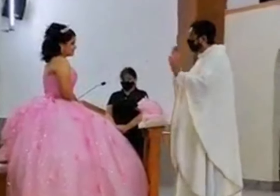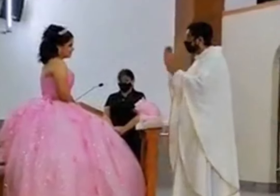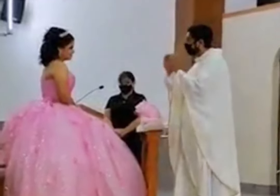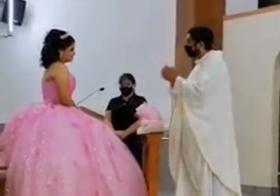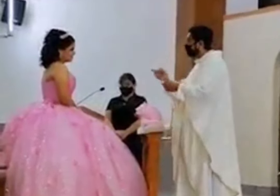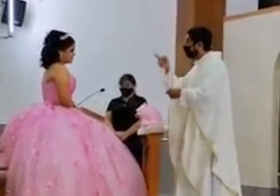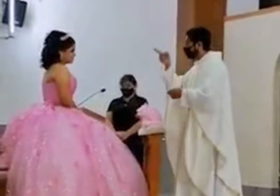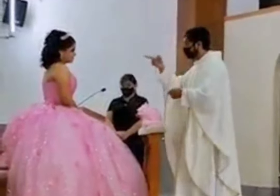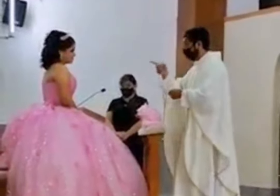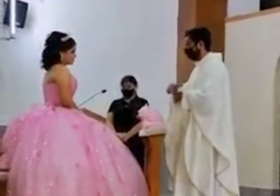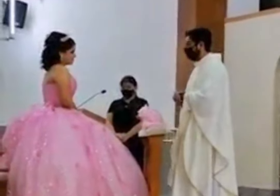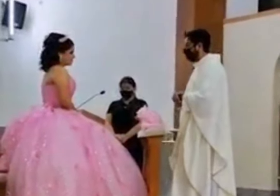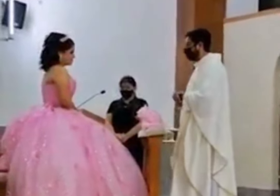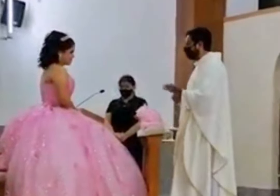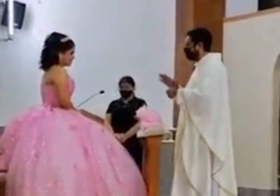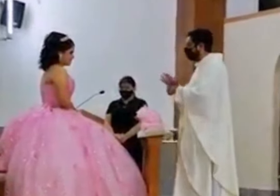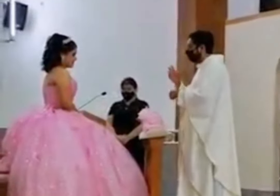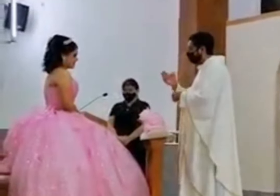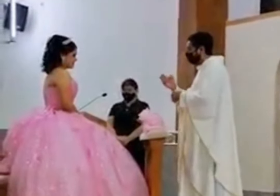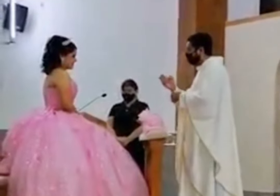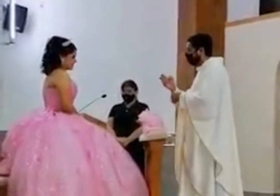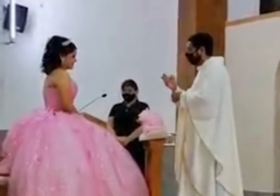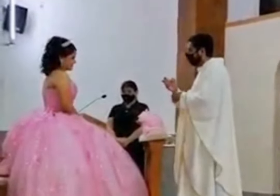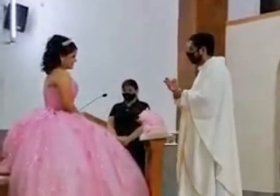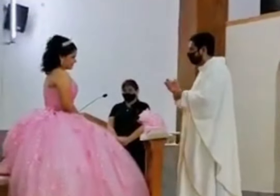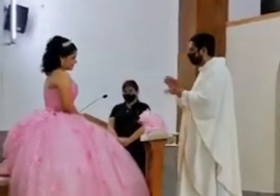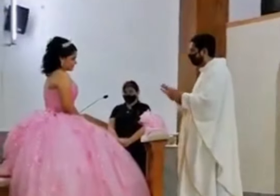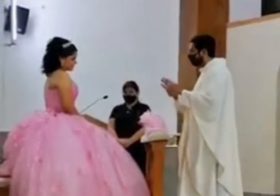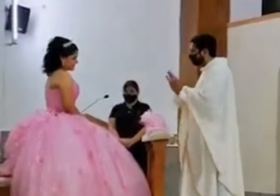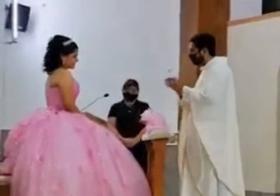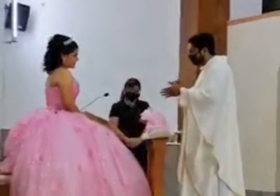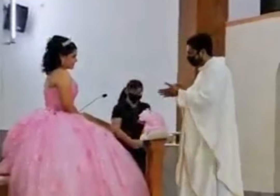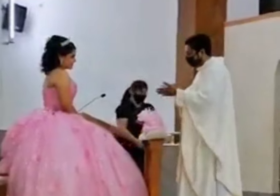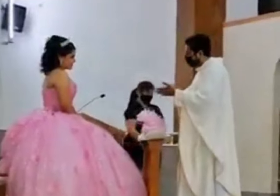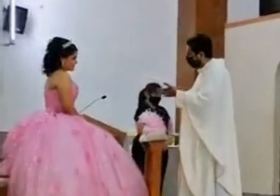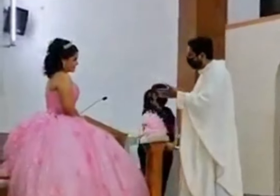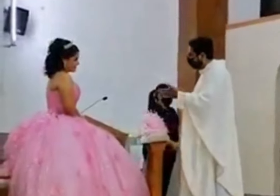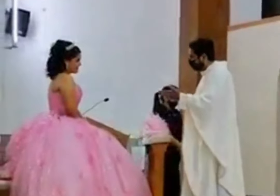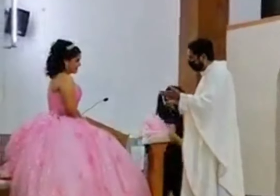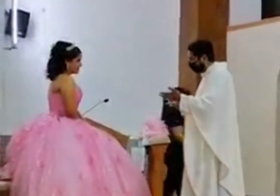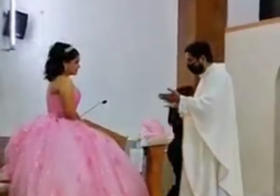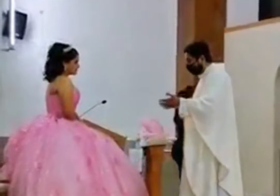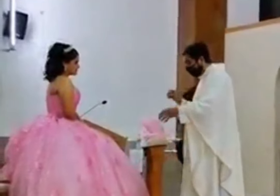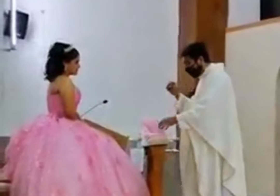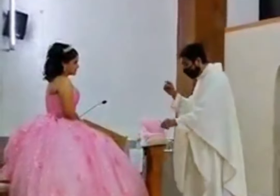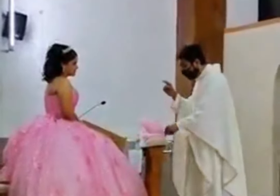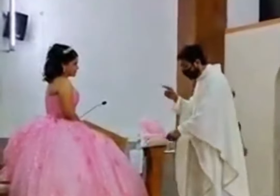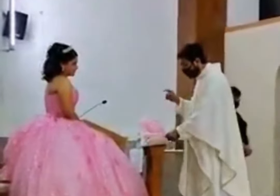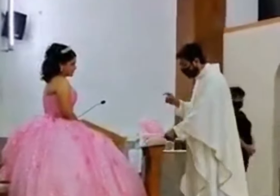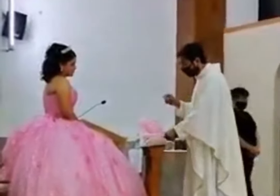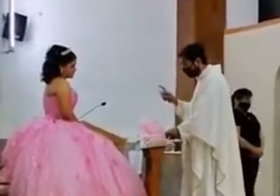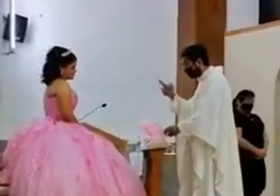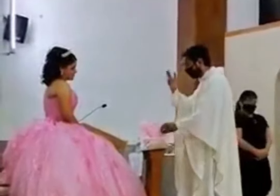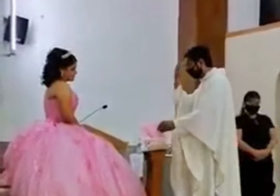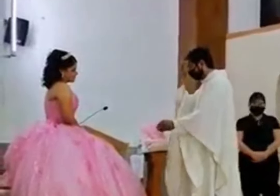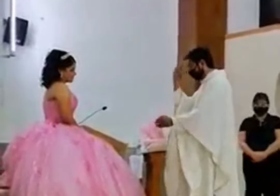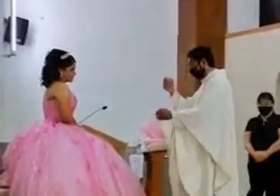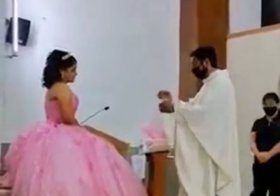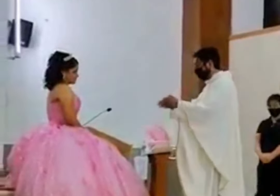Cuando hablan de lenguaje inclusivo, a esto me refiero. Me pongo de pie para este padre. Me emociona ver este tipo de videos en